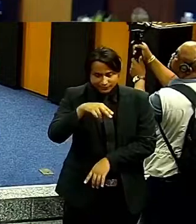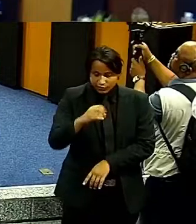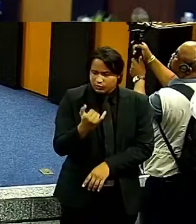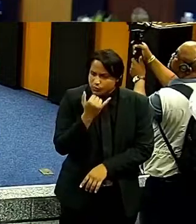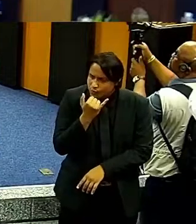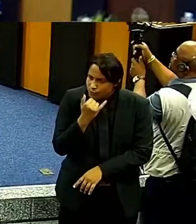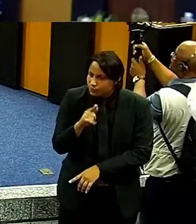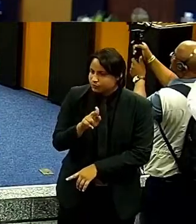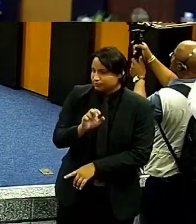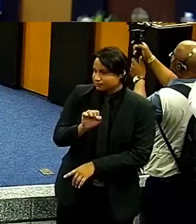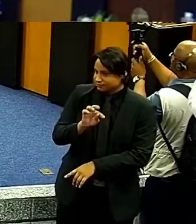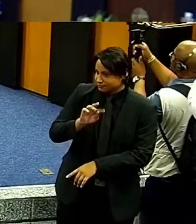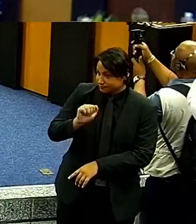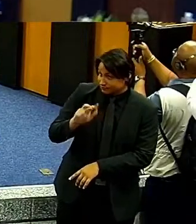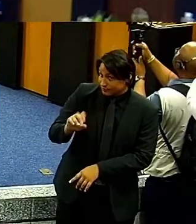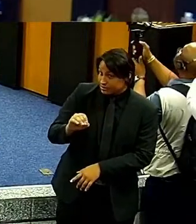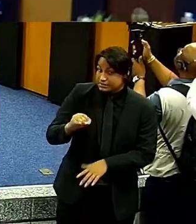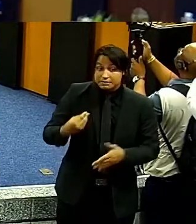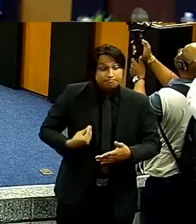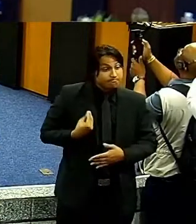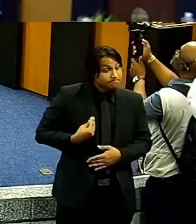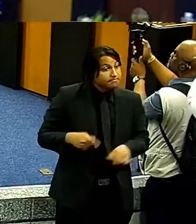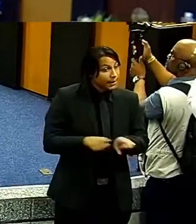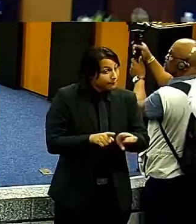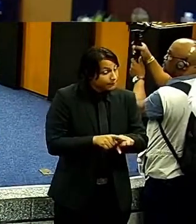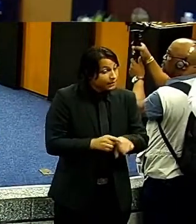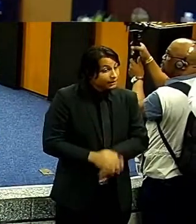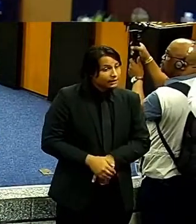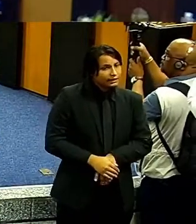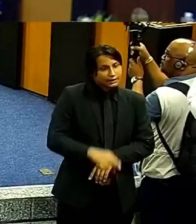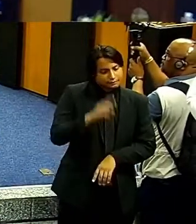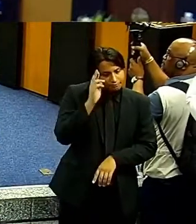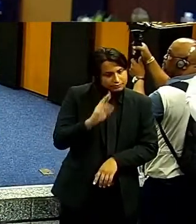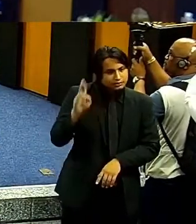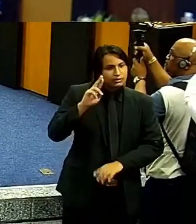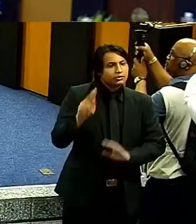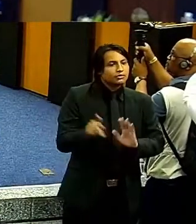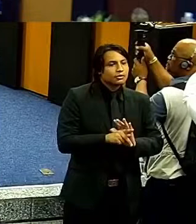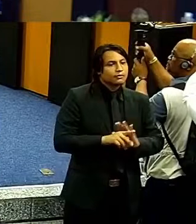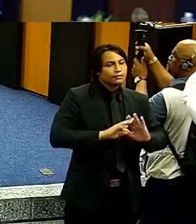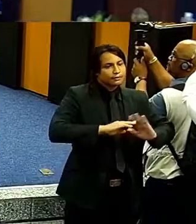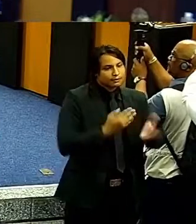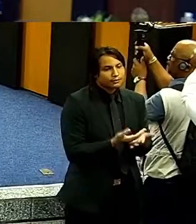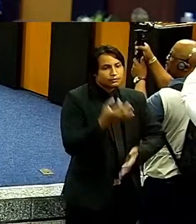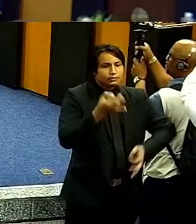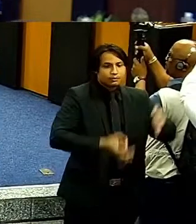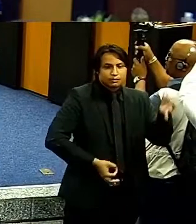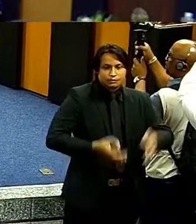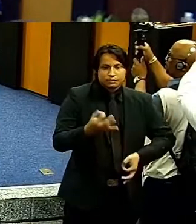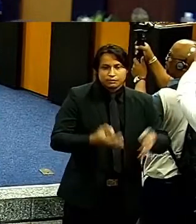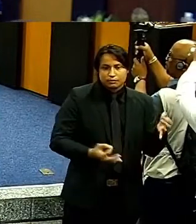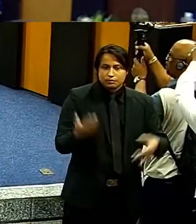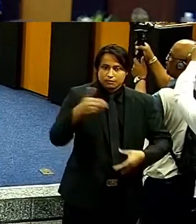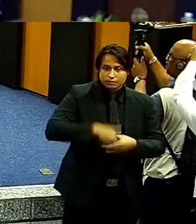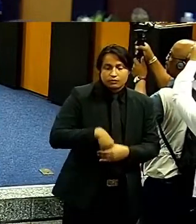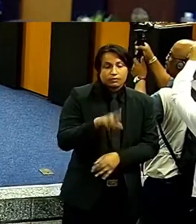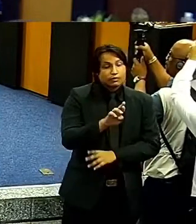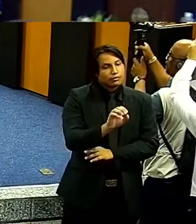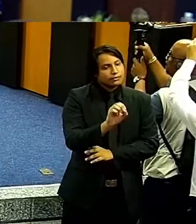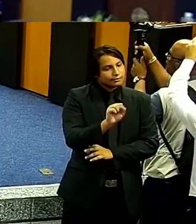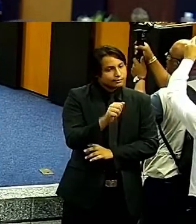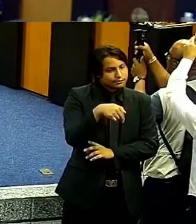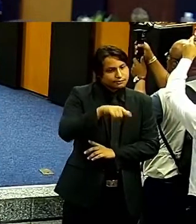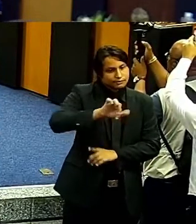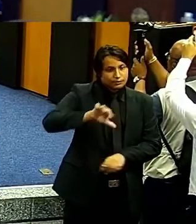presença também da diretora da escola judiciária eleitoral Dr Rosângela Prazeres e do juiz